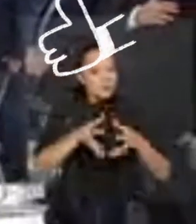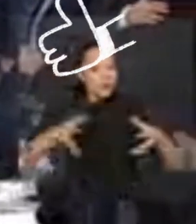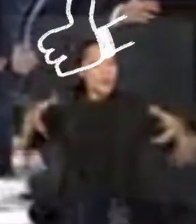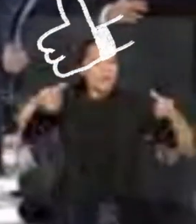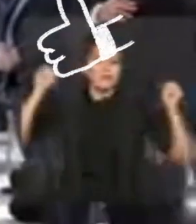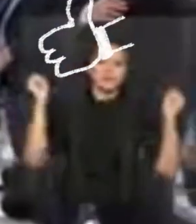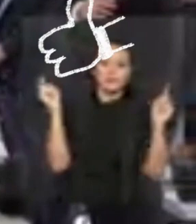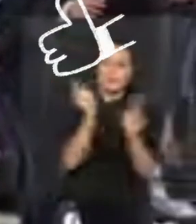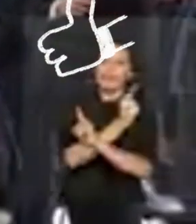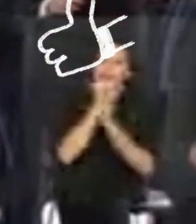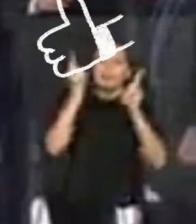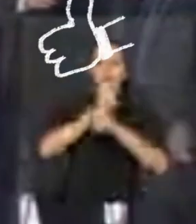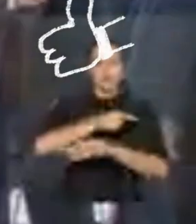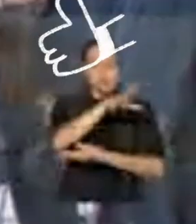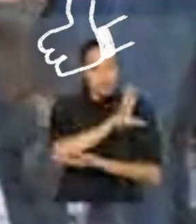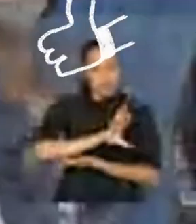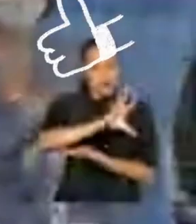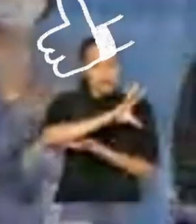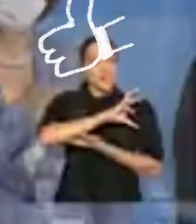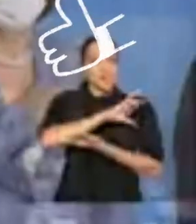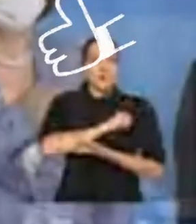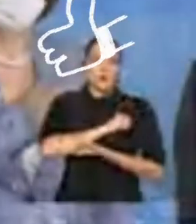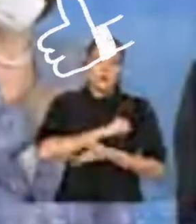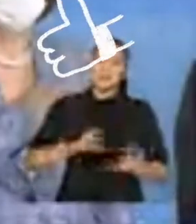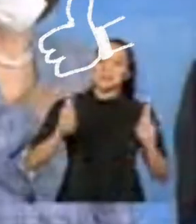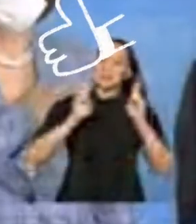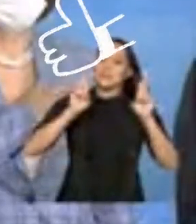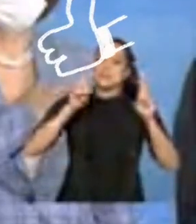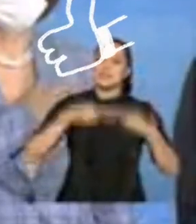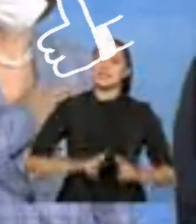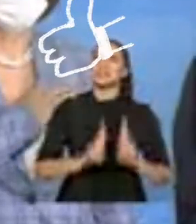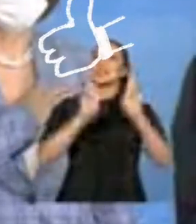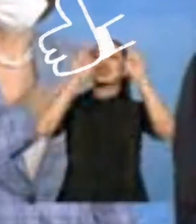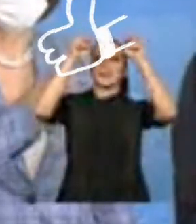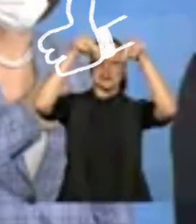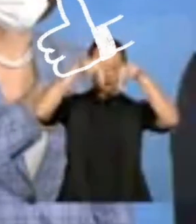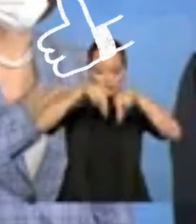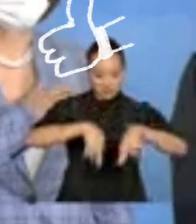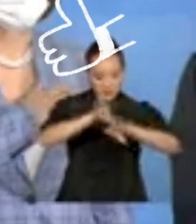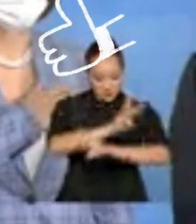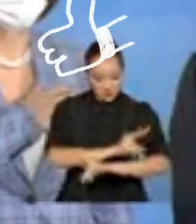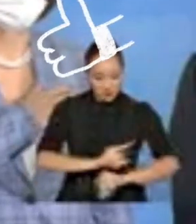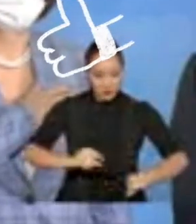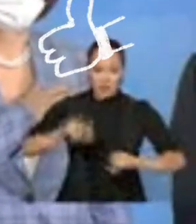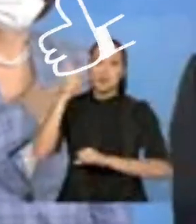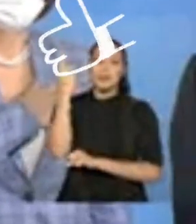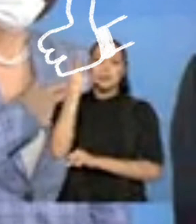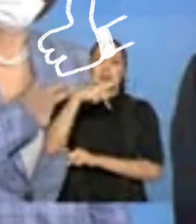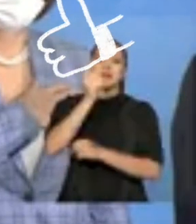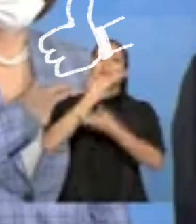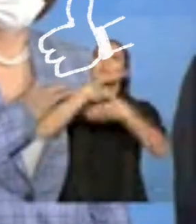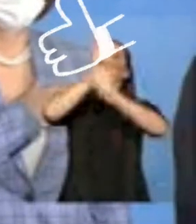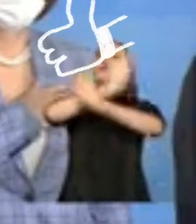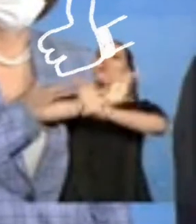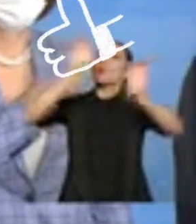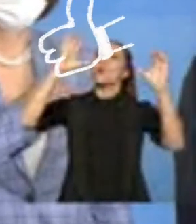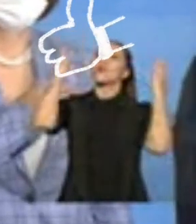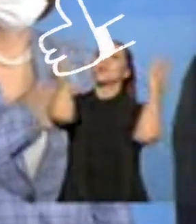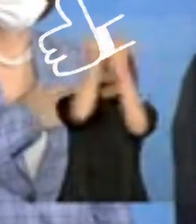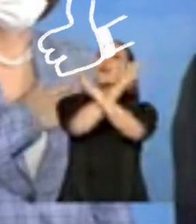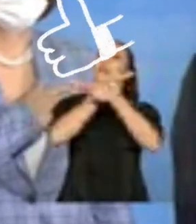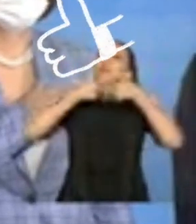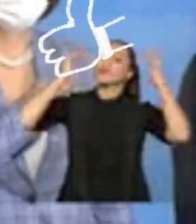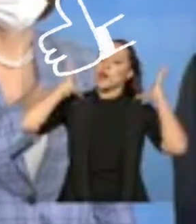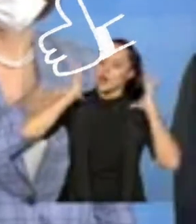intenso, raio vívido, de amor e de esperança a terra desce. Se teu